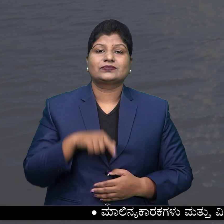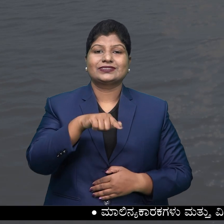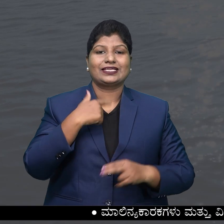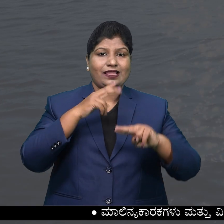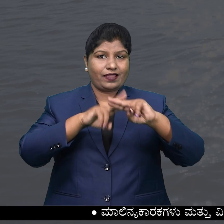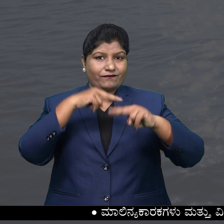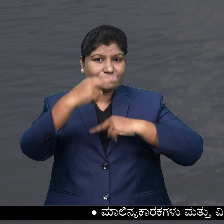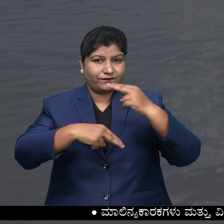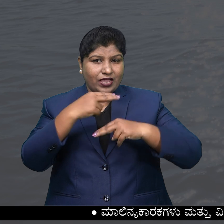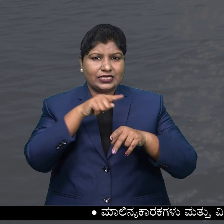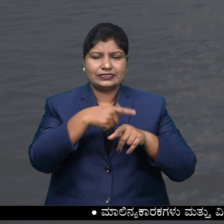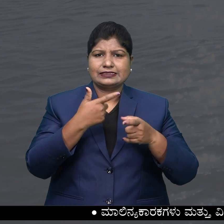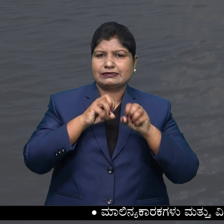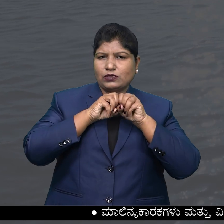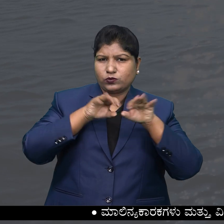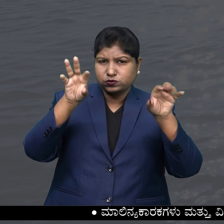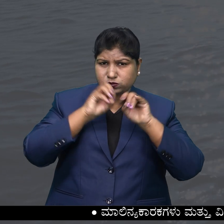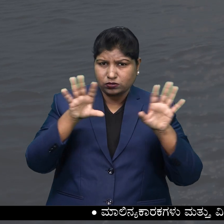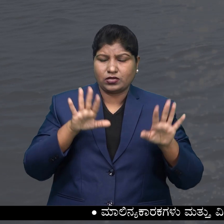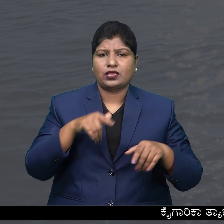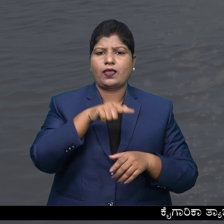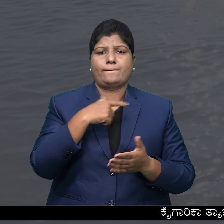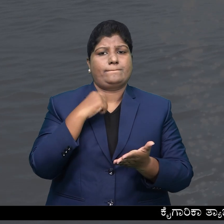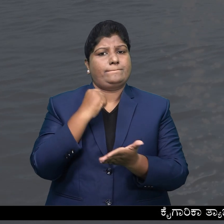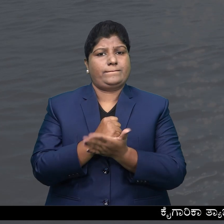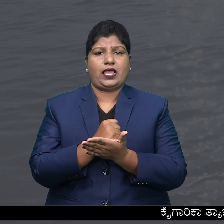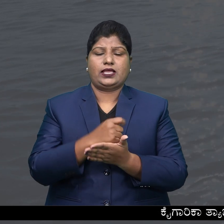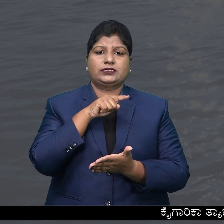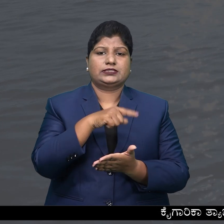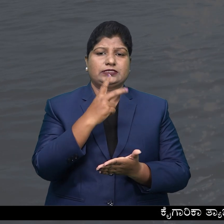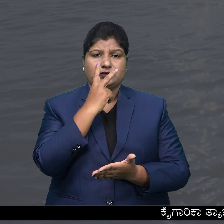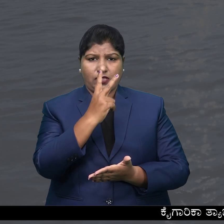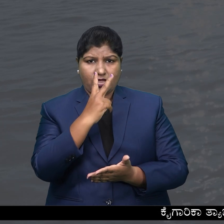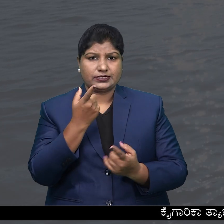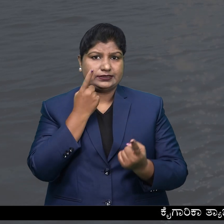ಮಾಲಿನ್ಯಕಾರಕಗಳು ಮತ್ತು ವಿಷಕಾರಿ ರಾಸಾಯನಿಕಗಳನ್ನ ತೆಗೆದುಹಾಕಲು ಕೈಗಾರಿಕಾ ತ್ಯಾಜ್ಯಗಳನ್ನ ಸಂಸ್ಕರಿಸಬೇಕು.